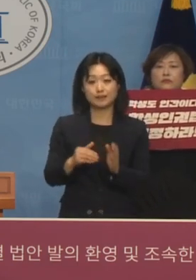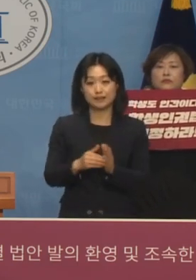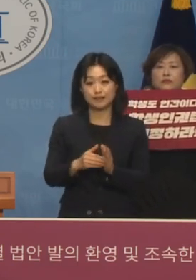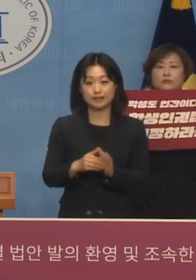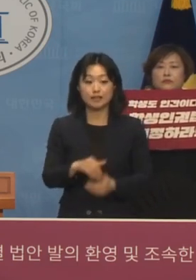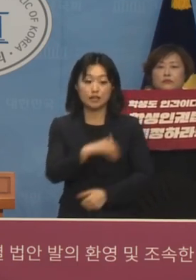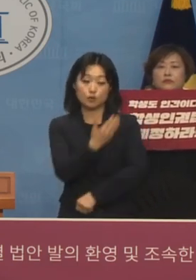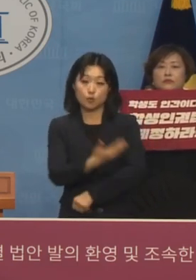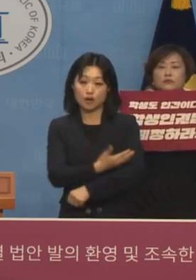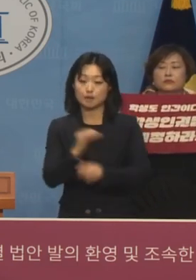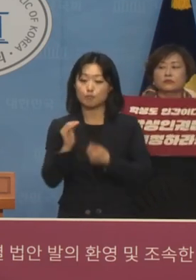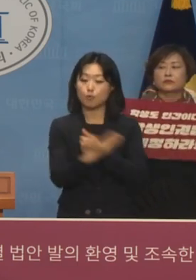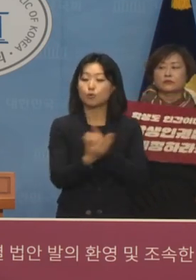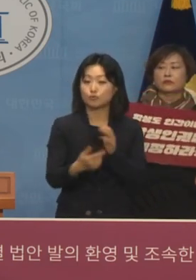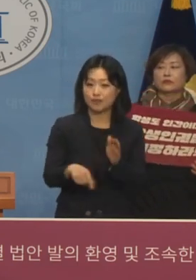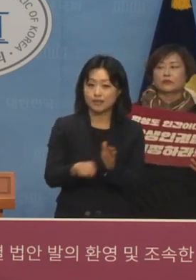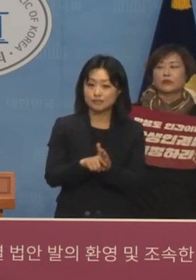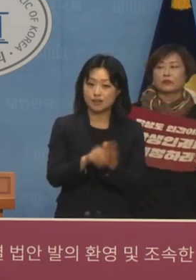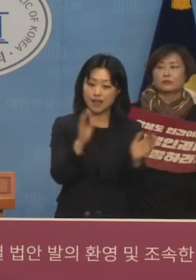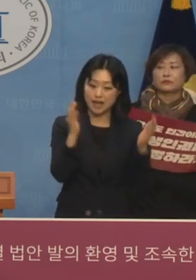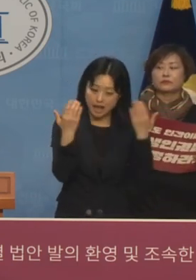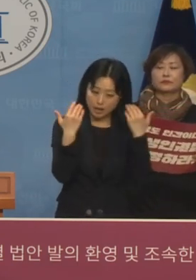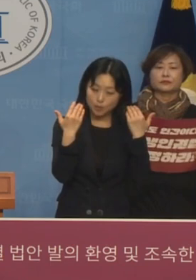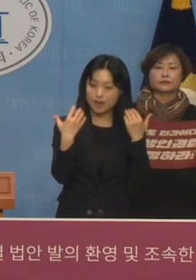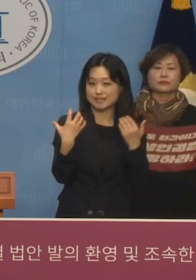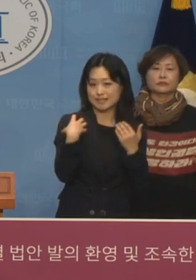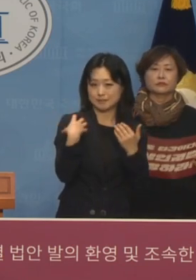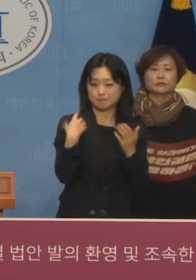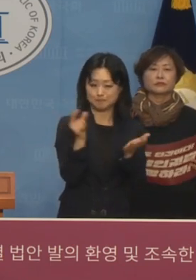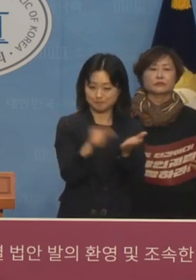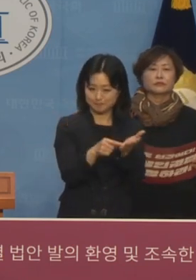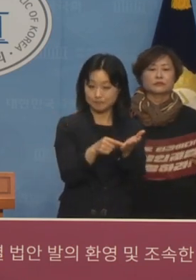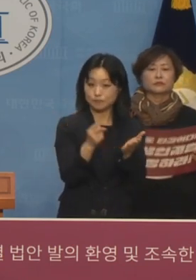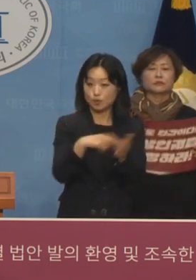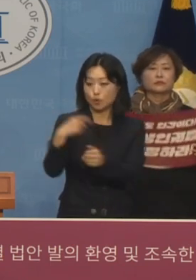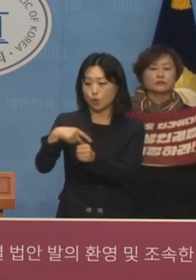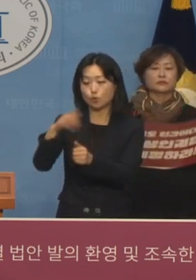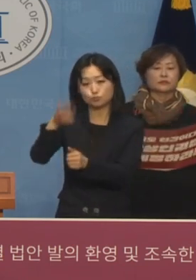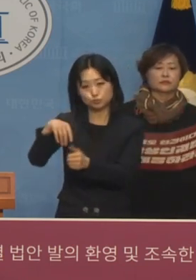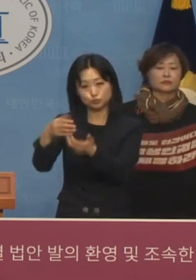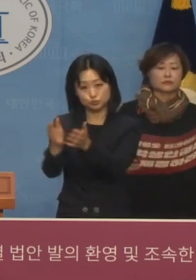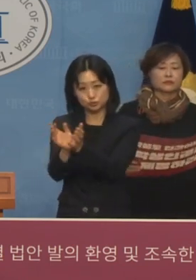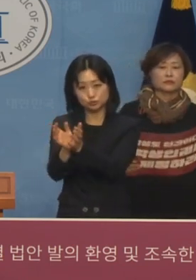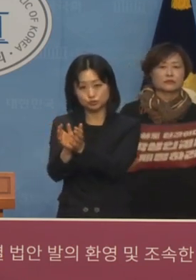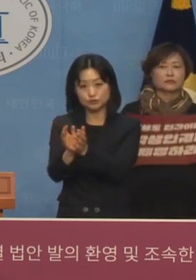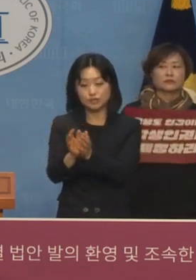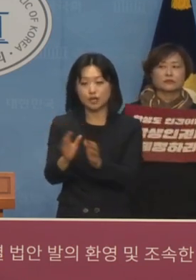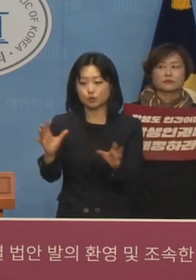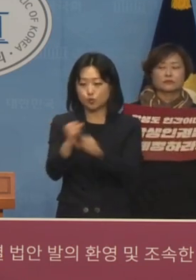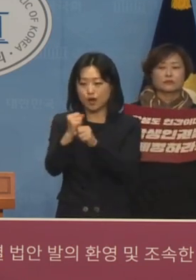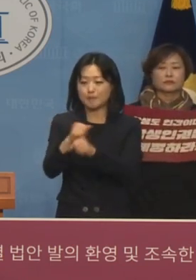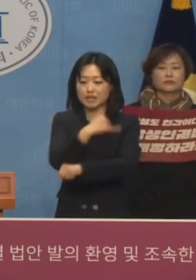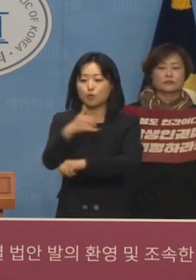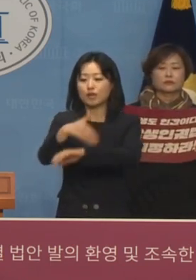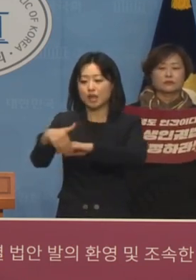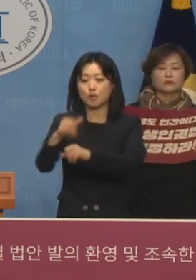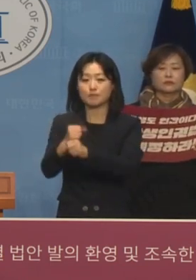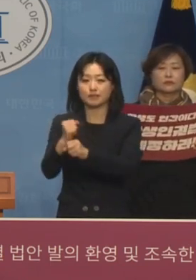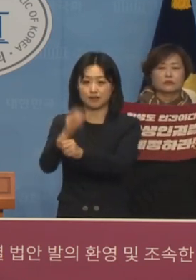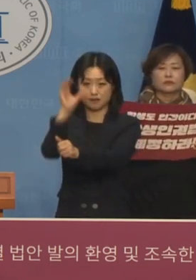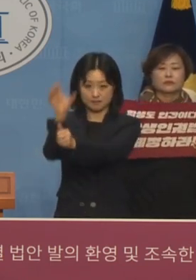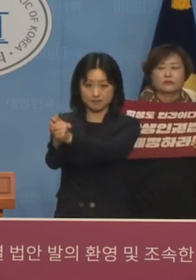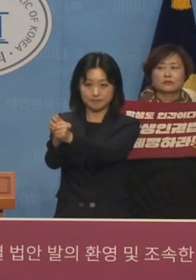이런 권리들을 지키기 위하여 학교의 책무를 규정하고 교육부에 학생인권 종합계획 수립 등의 의무를